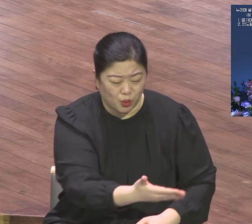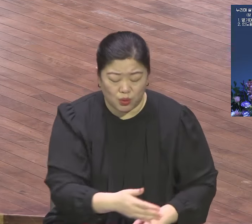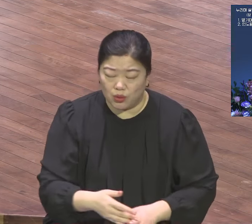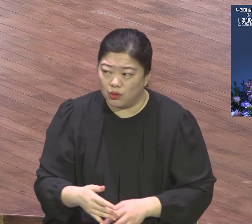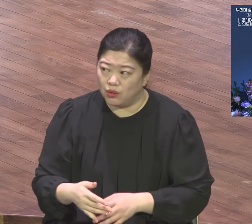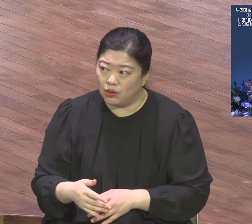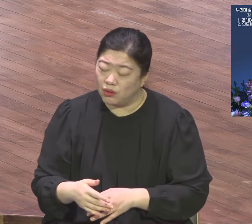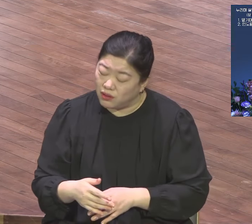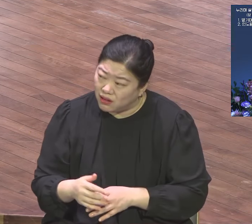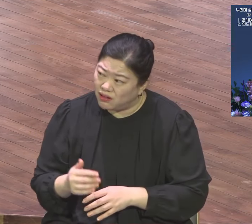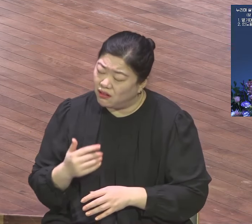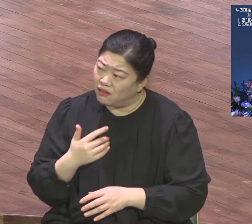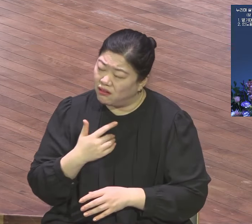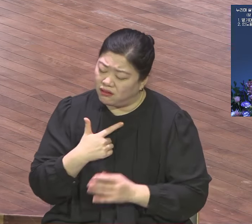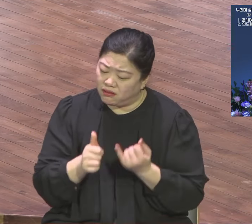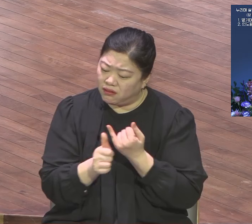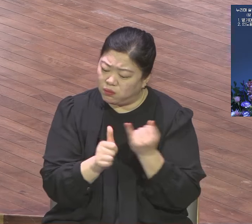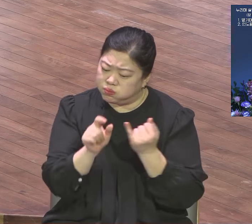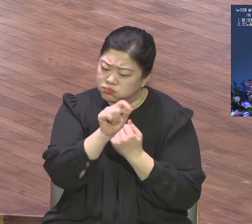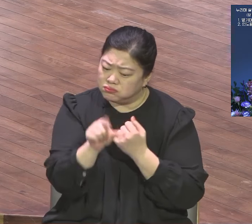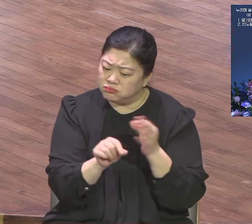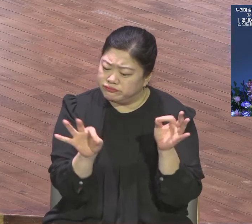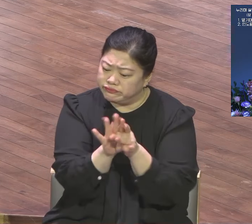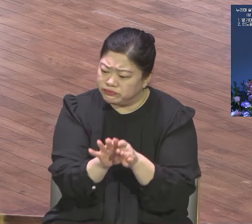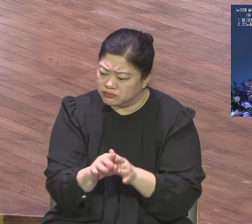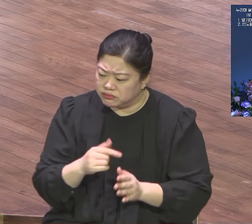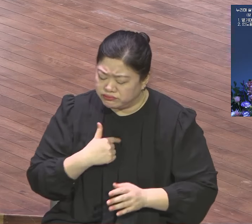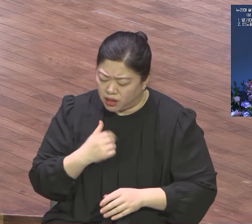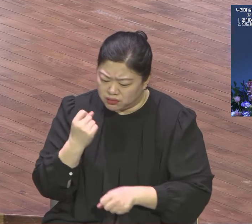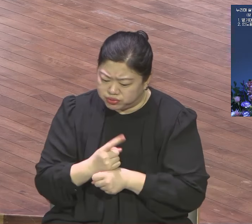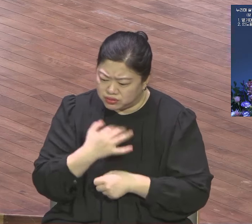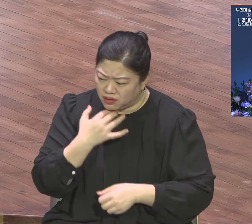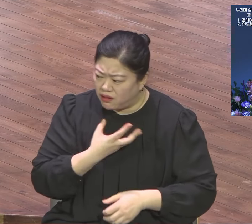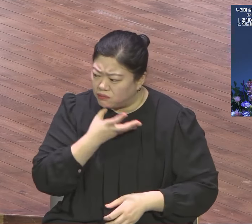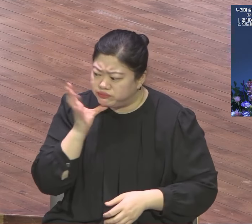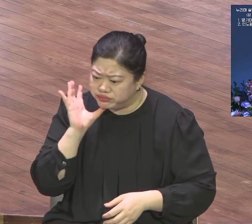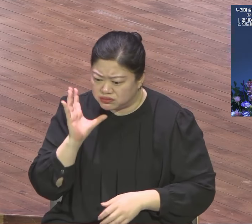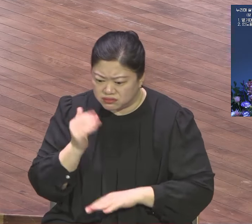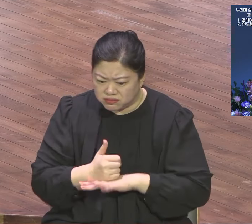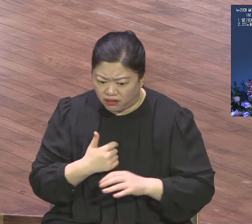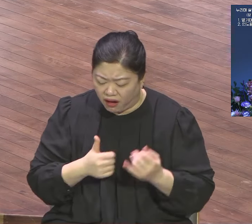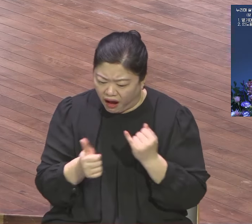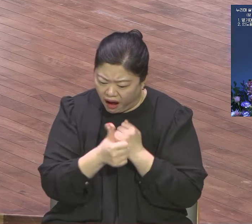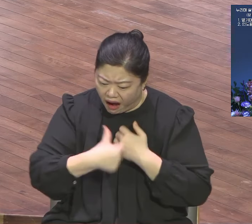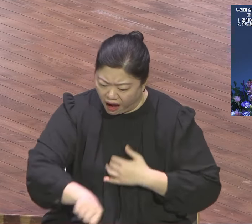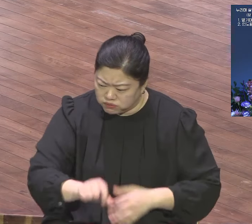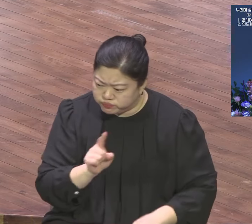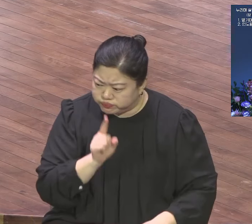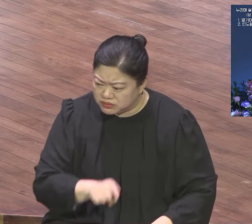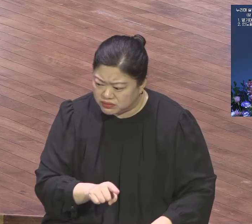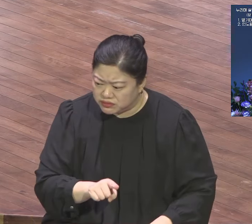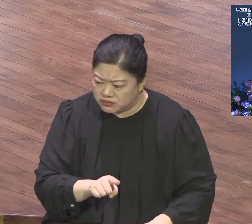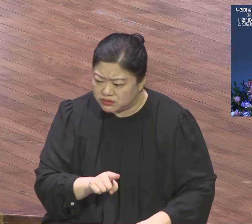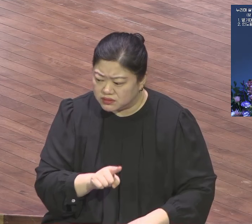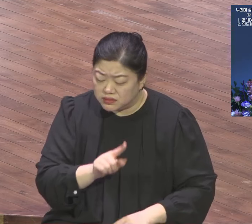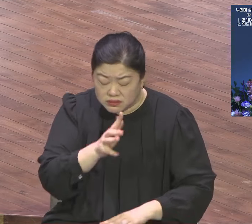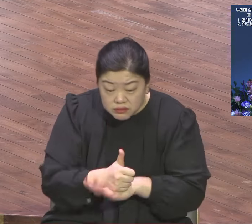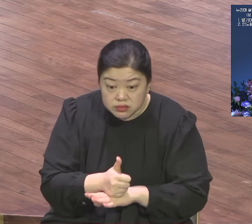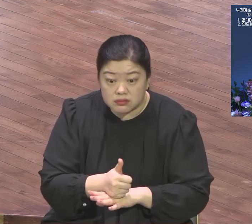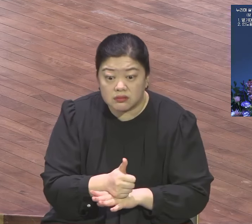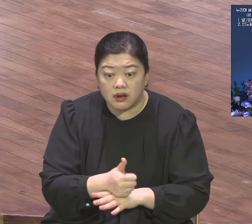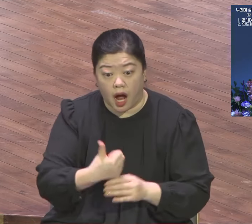백성들이 출애굽할 때 하나님이 다 출애굽시켰습니다. 약속의 땅, 가나안 땅 안으로 들어가도록 각종